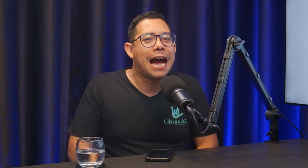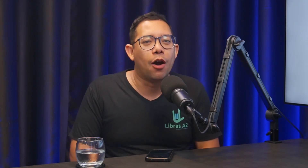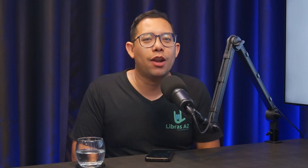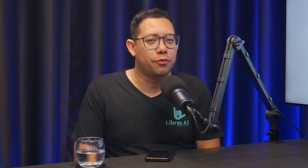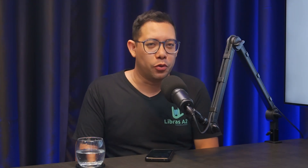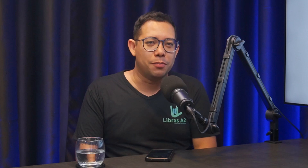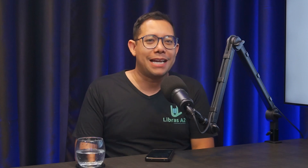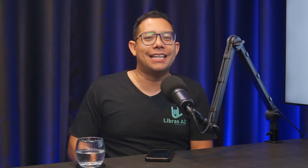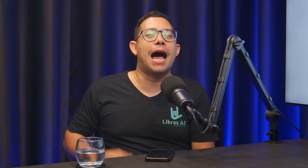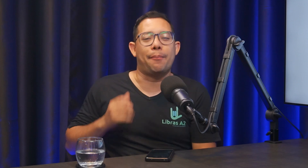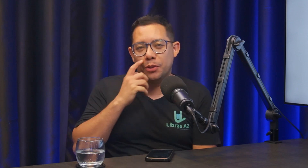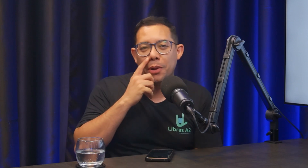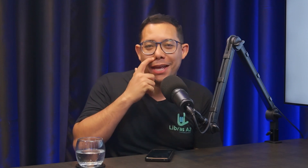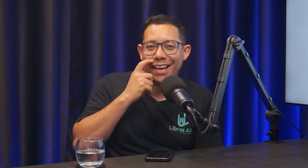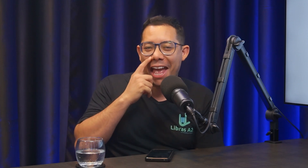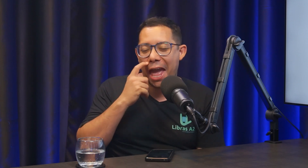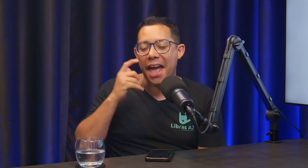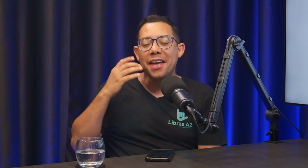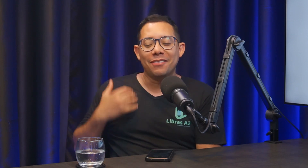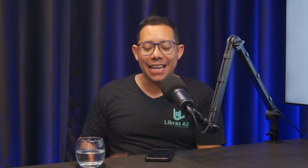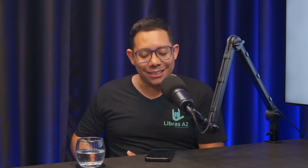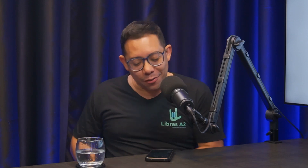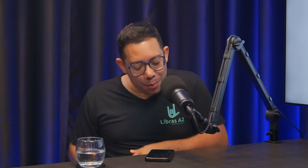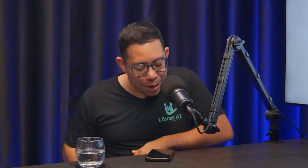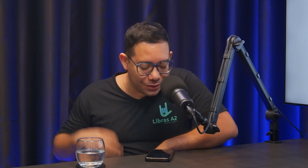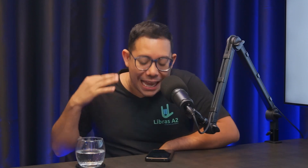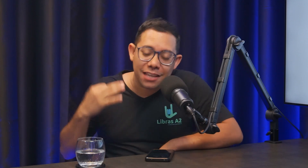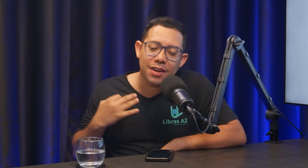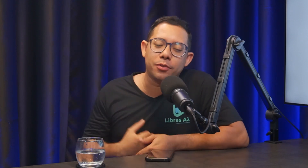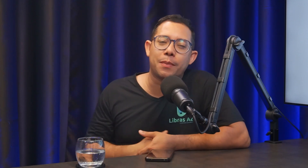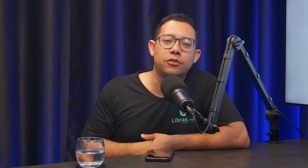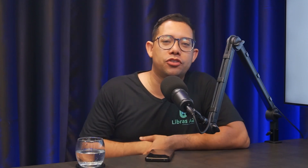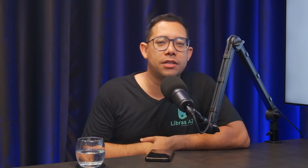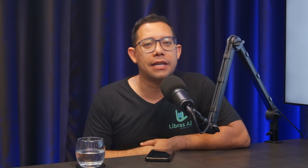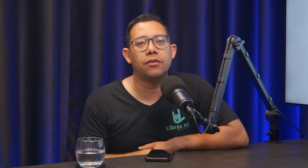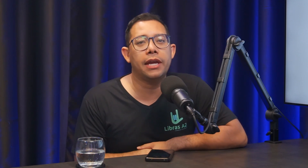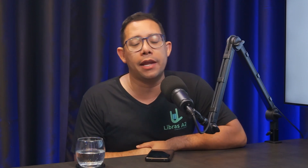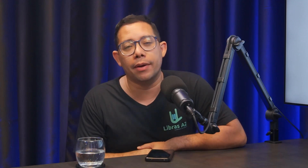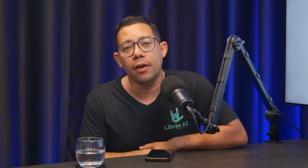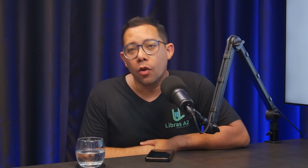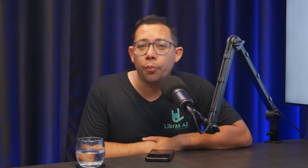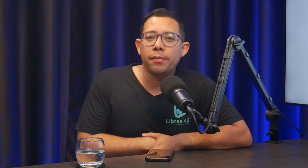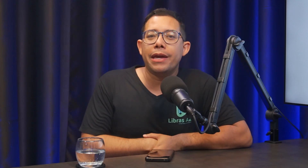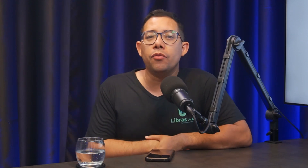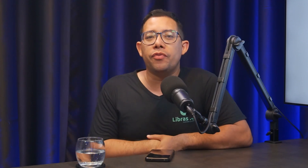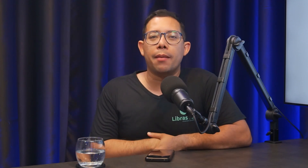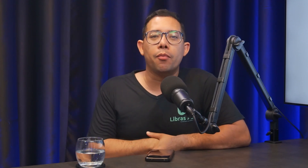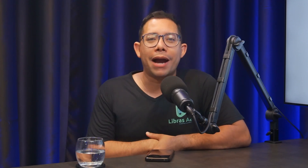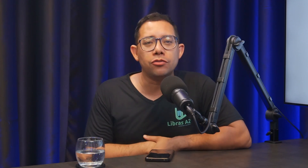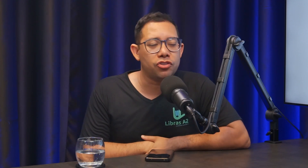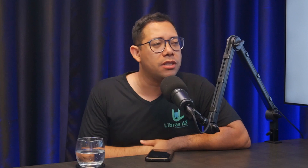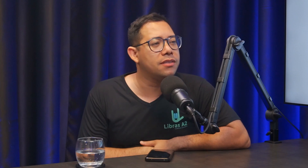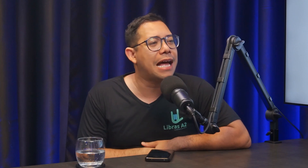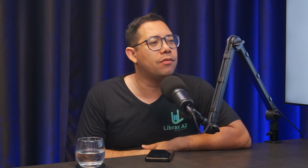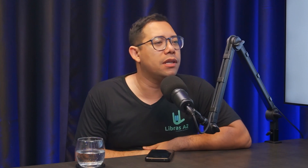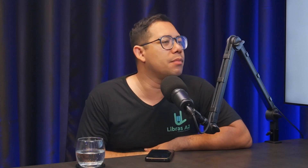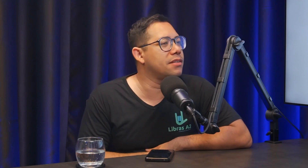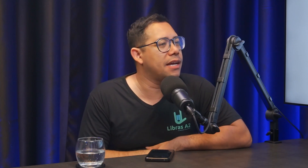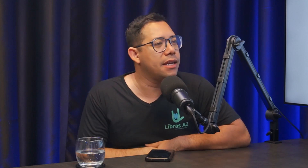aula flui mais rápido. Beleza, então vamos lá. Os 10 verbos mais utilizados. Kérima, o primeiro verbo mais utilizado em Libras aí é